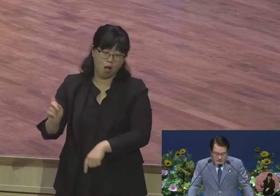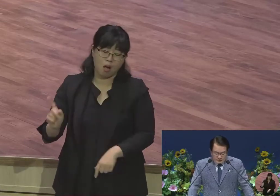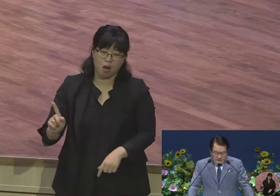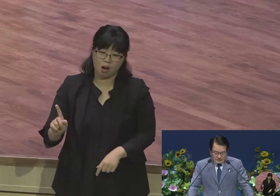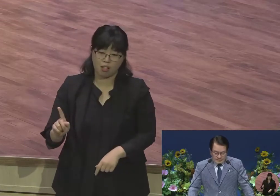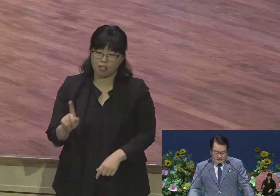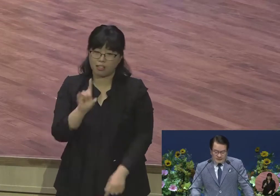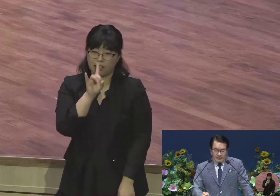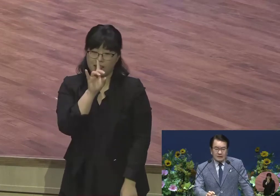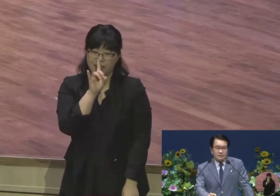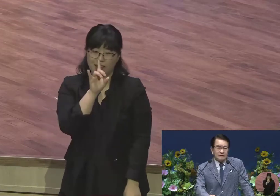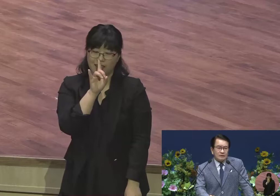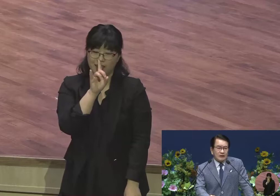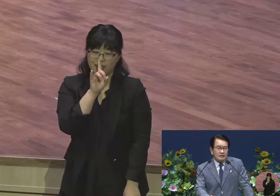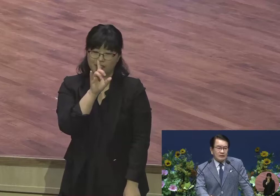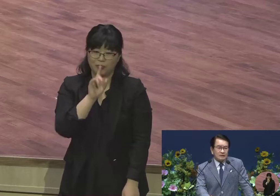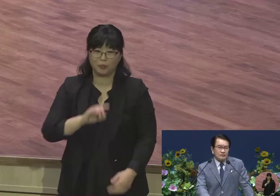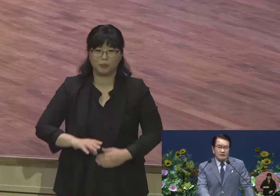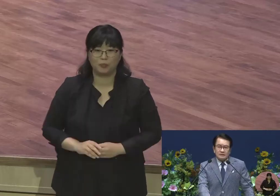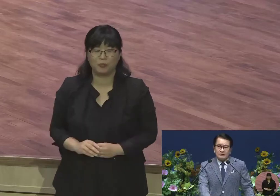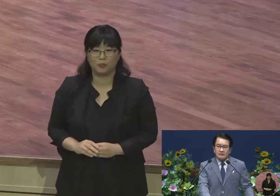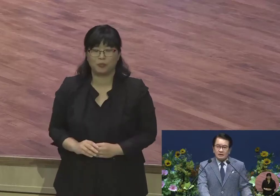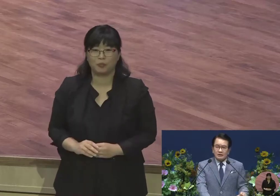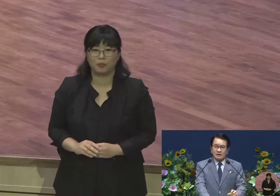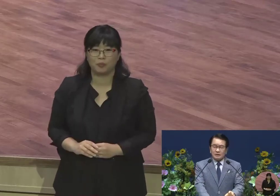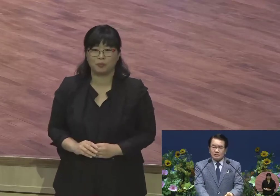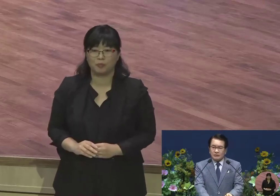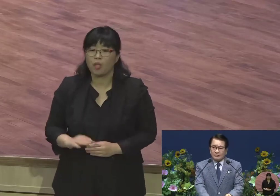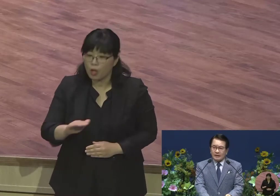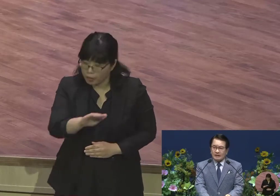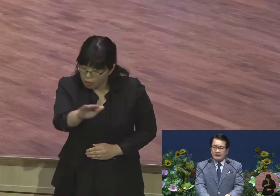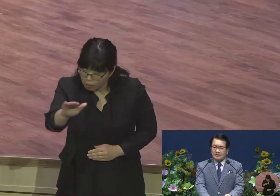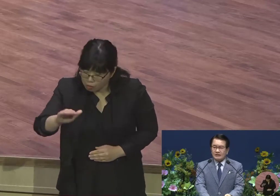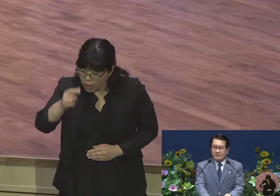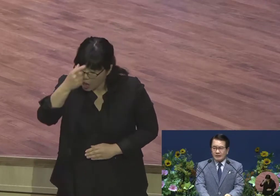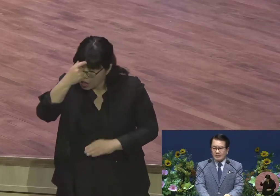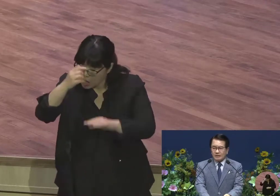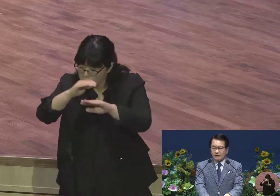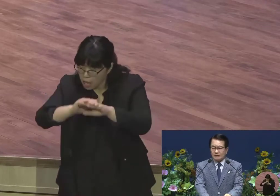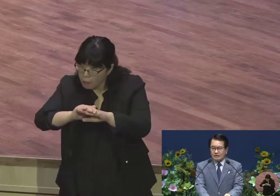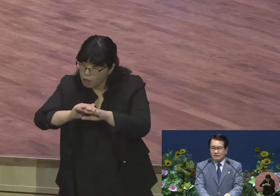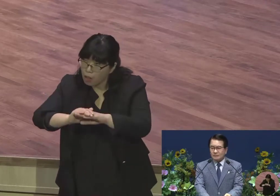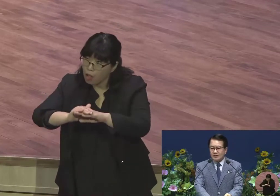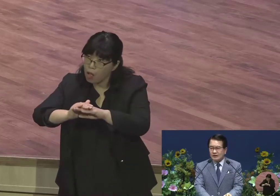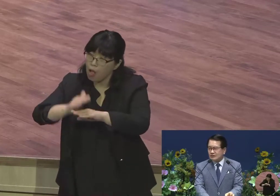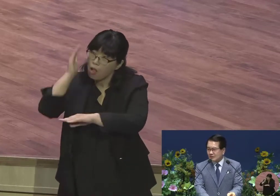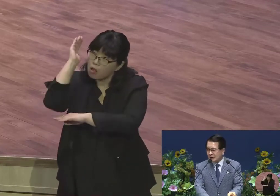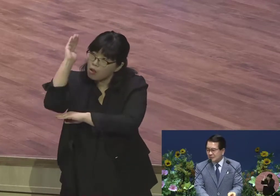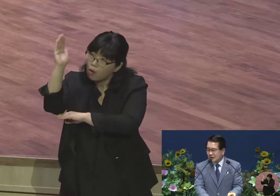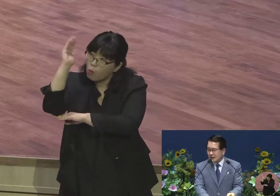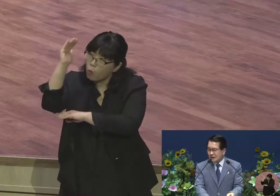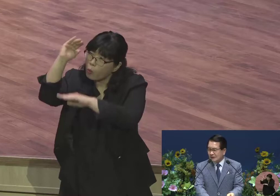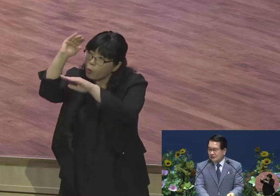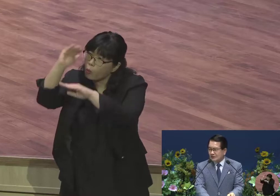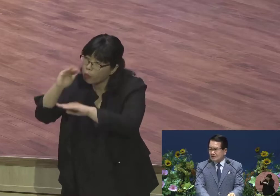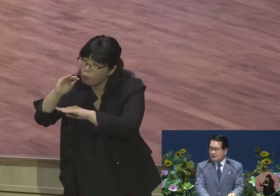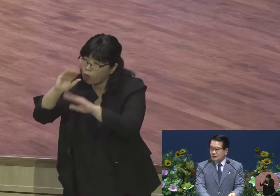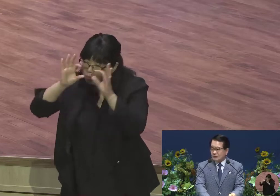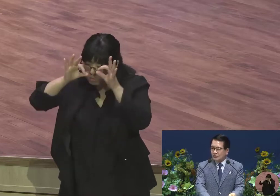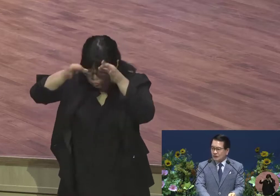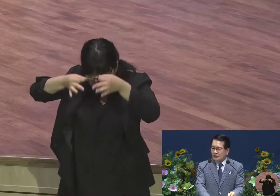그래서요. 예배 때마다 여러분 늘 강단을 통해서 자신을 발견하고 정신 좀 사리시기 바랍니다.